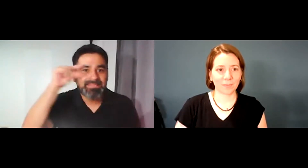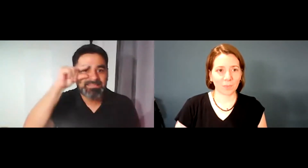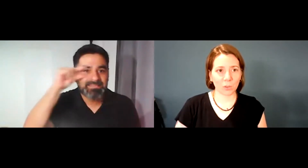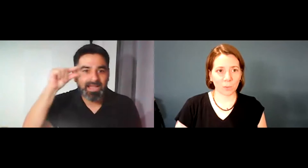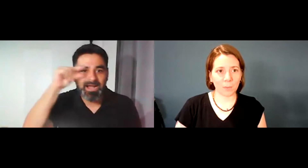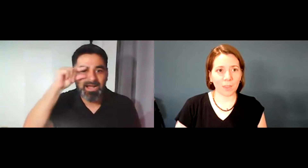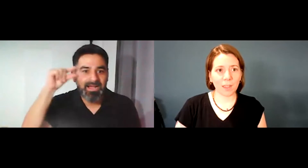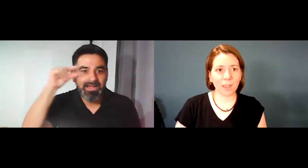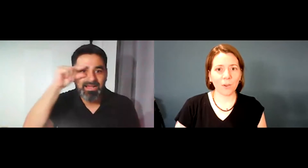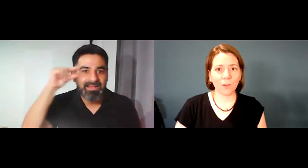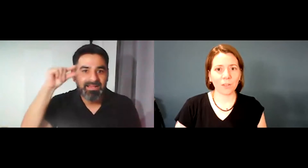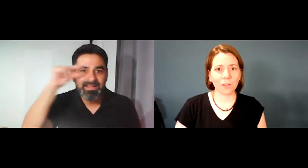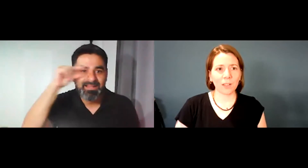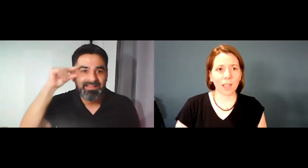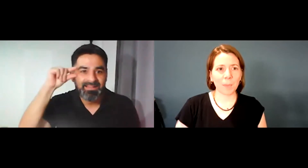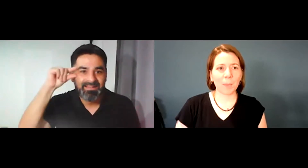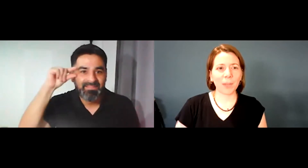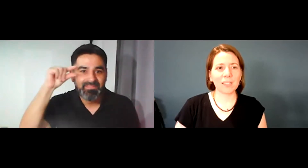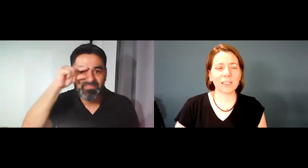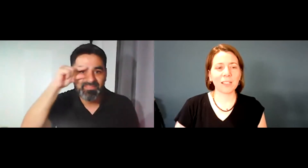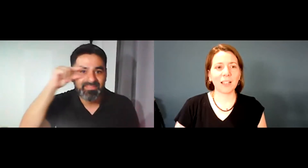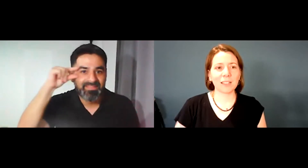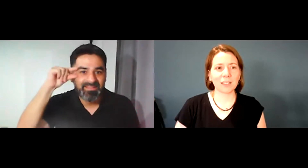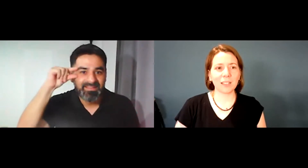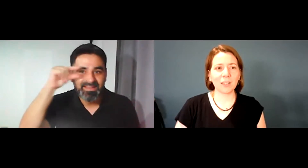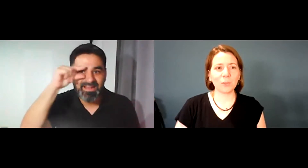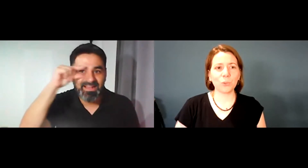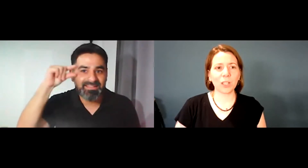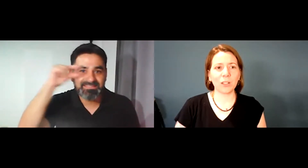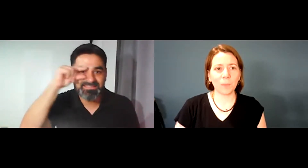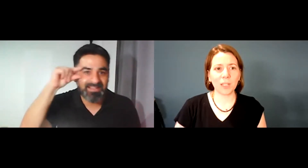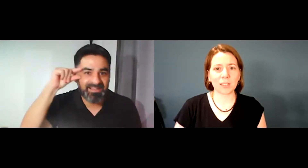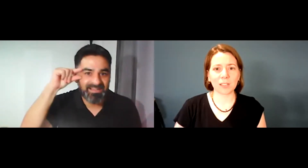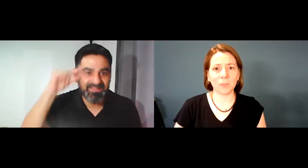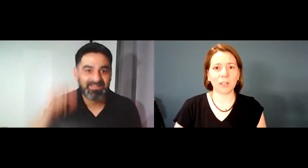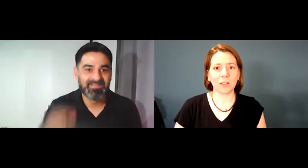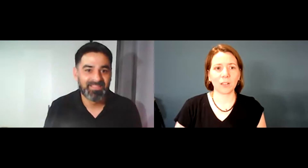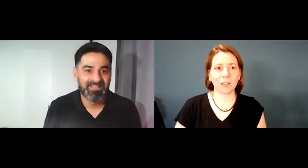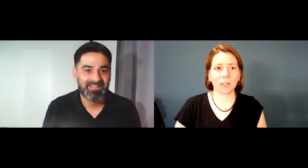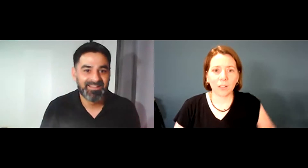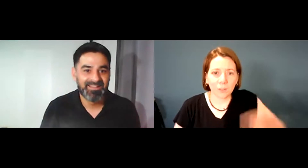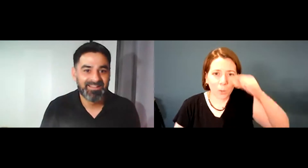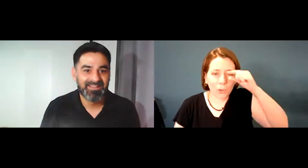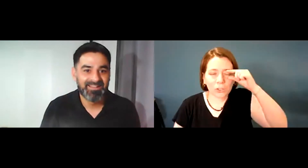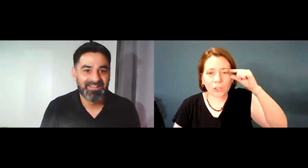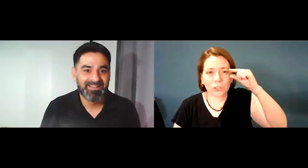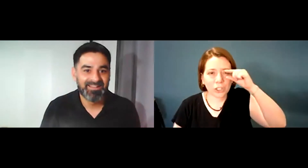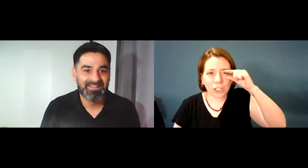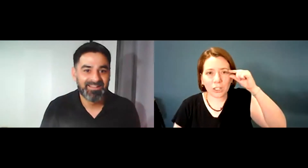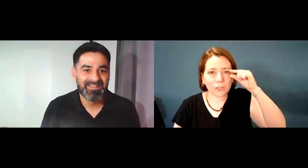Yo vi el video y a mí me parece que la seña tuya de nombre es así, mira, como los ojos chiquititos.